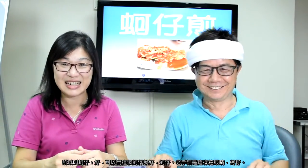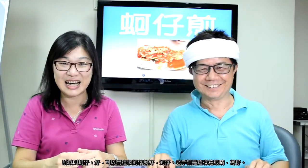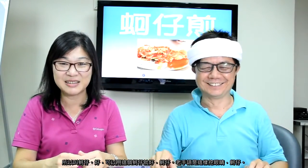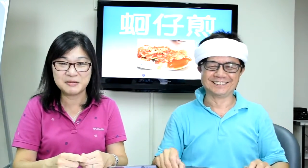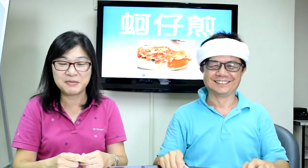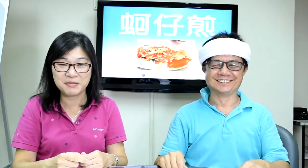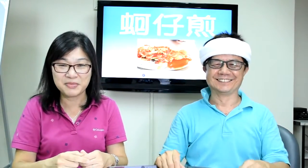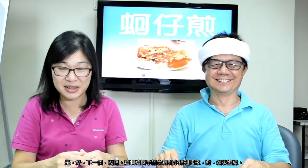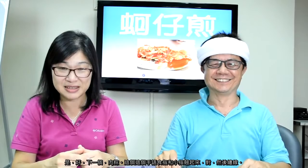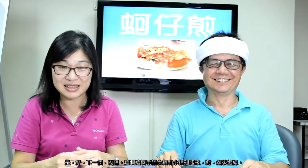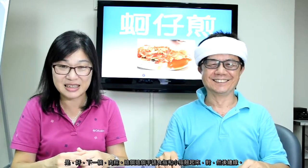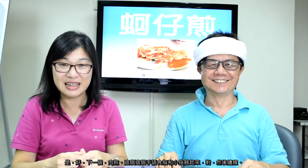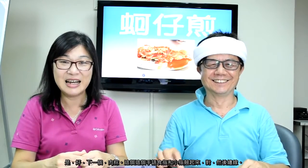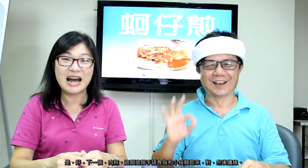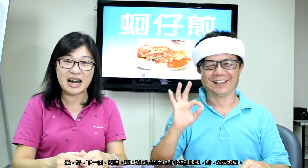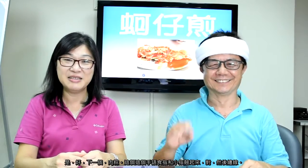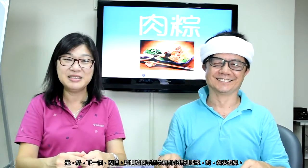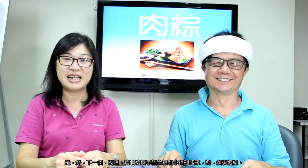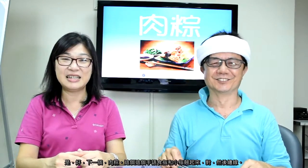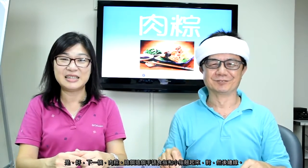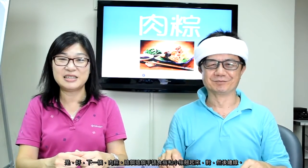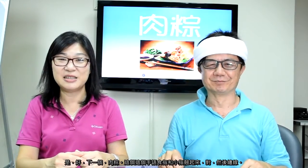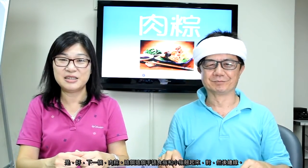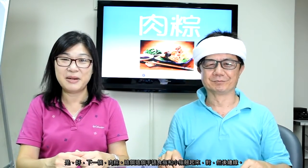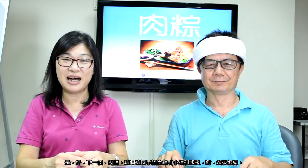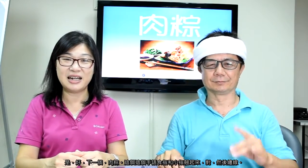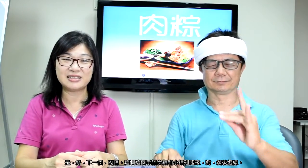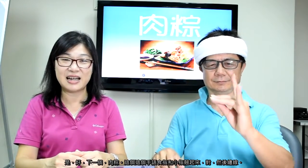仔，是，好，下一个，蚂蚱，